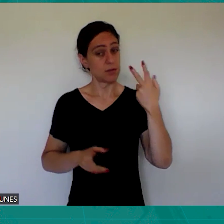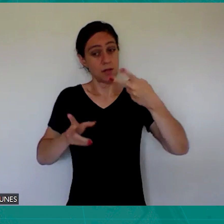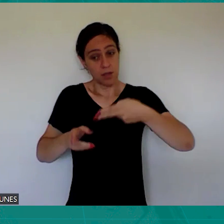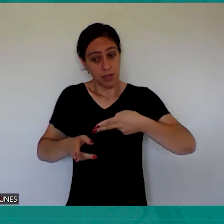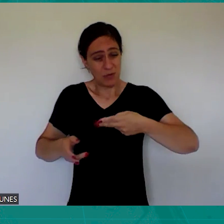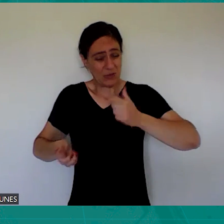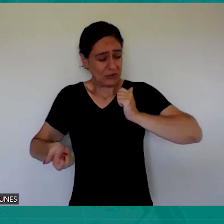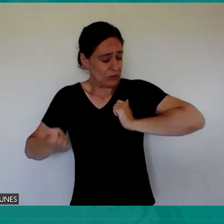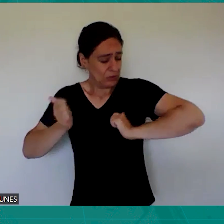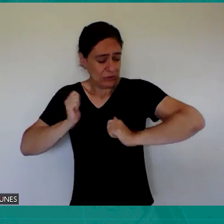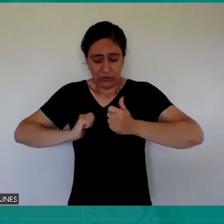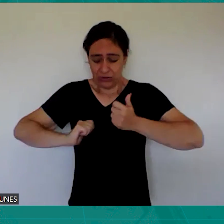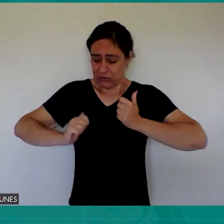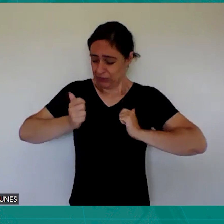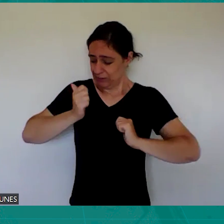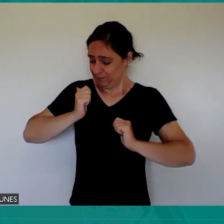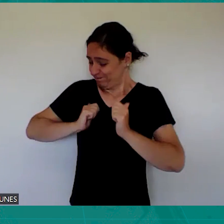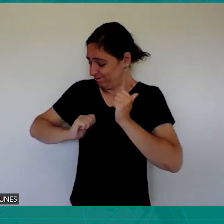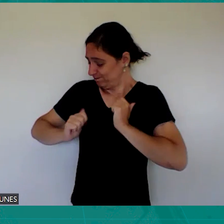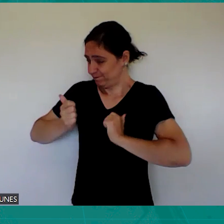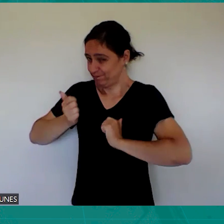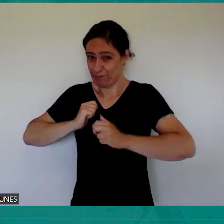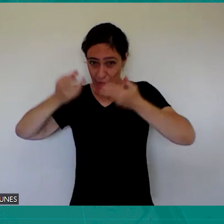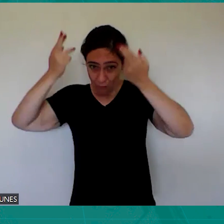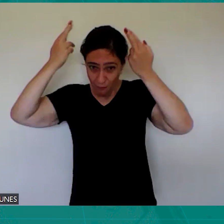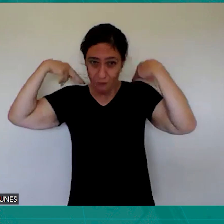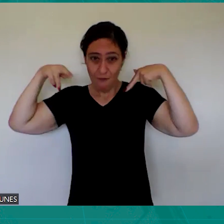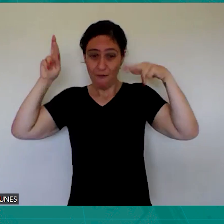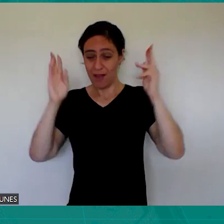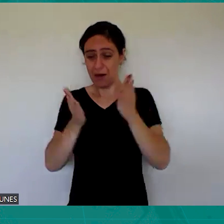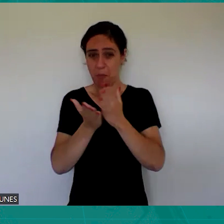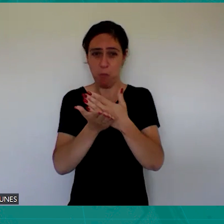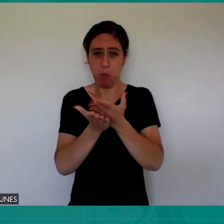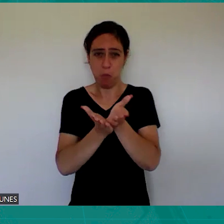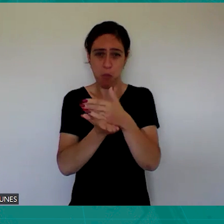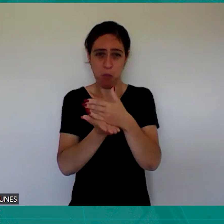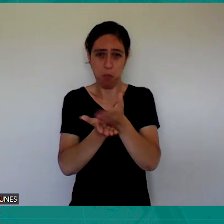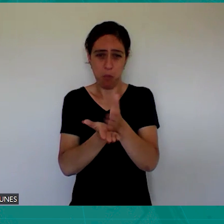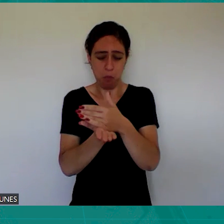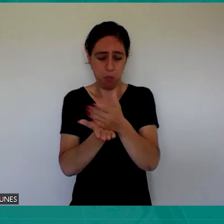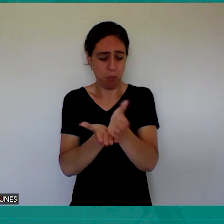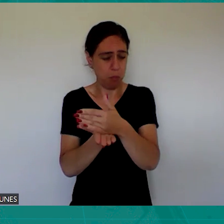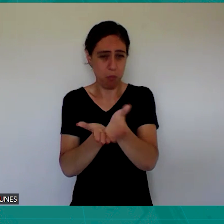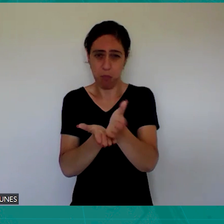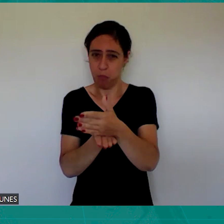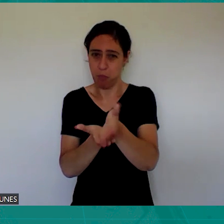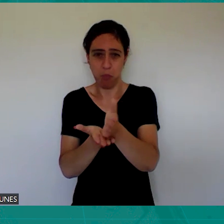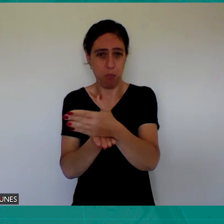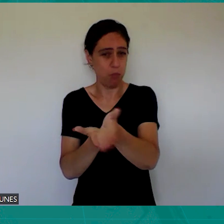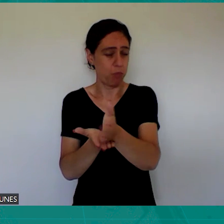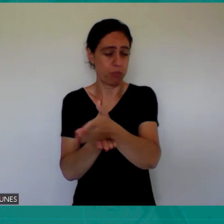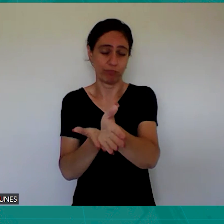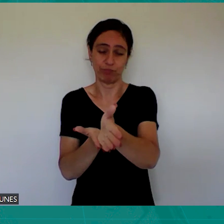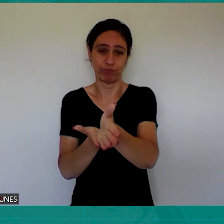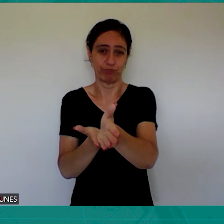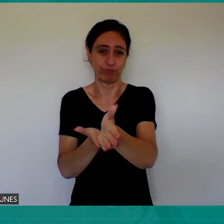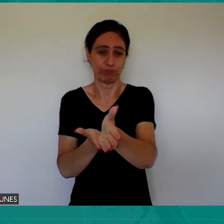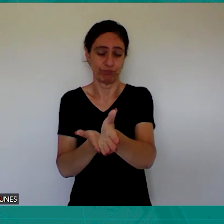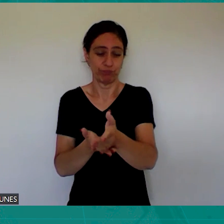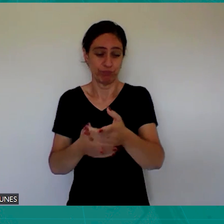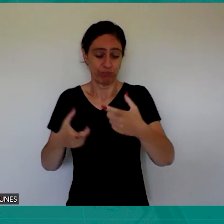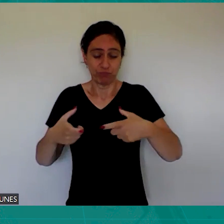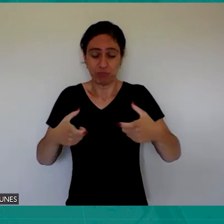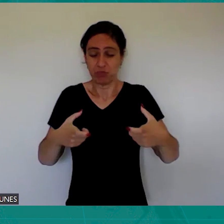como aquelas multidões estavam em Mateus 9, como ovelhas sem pastor. Todos nós